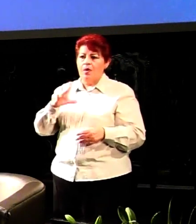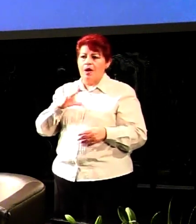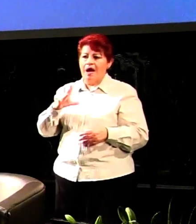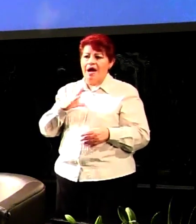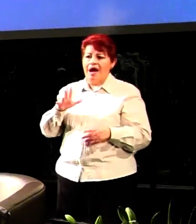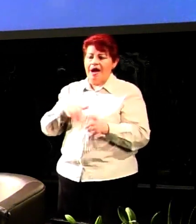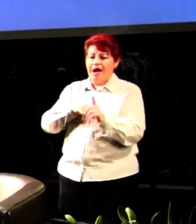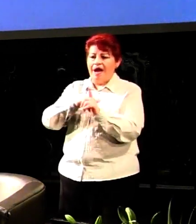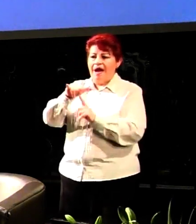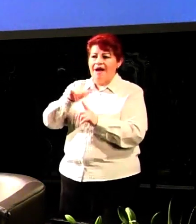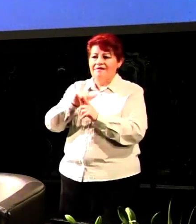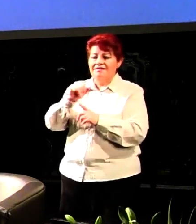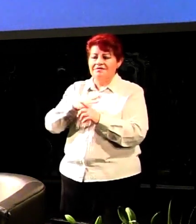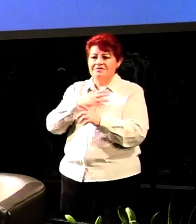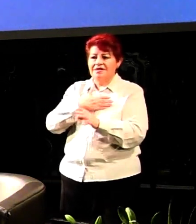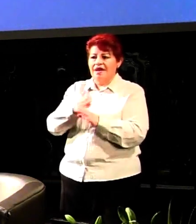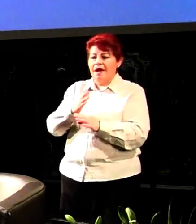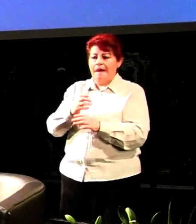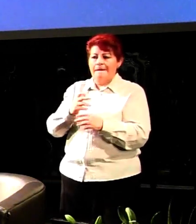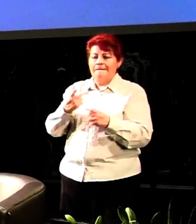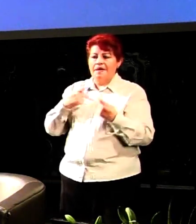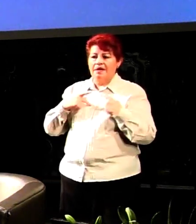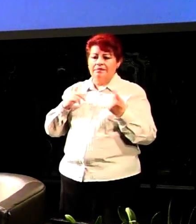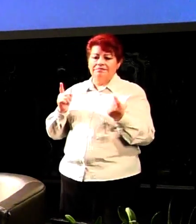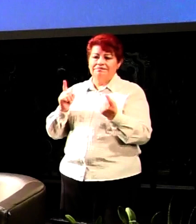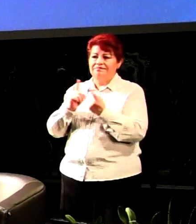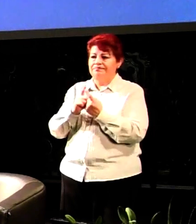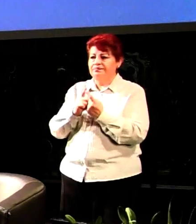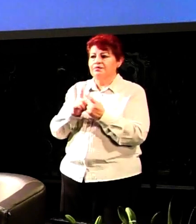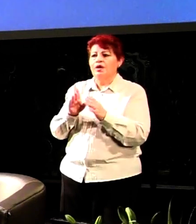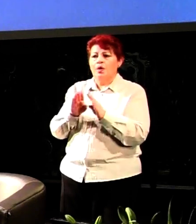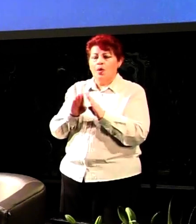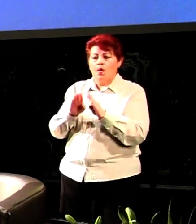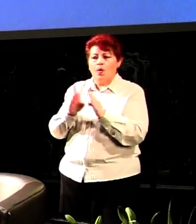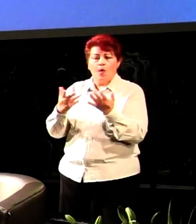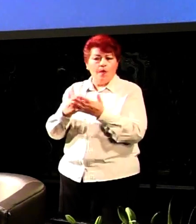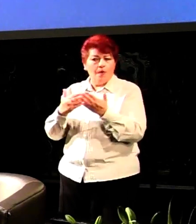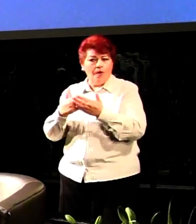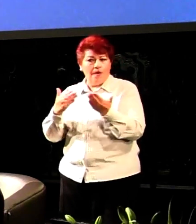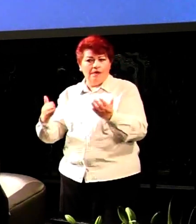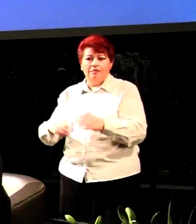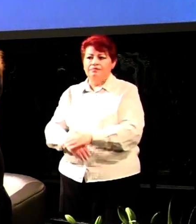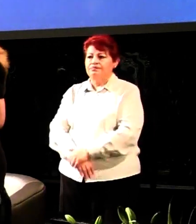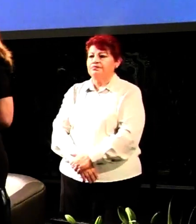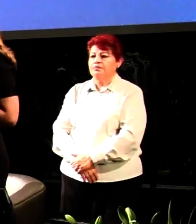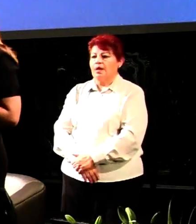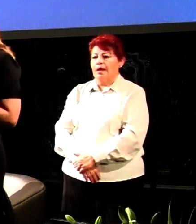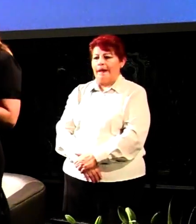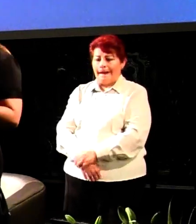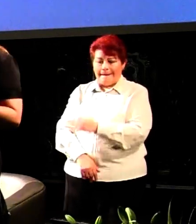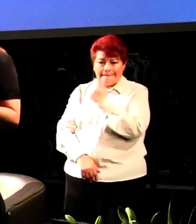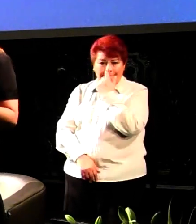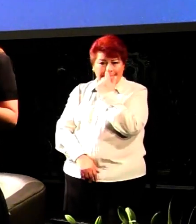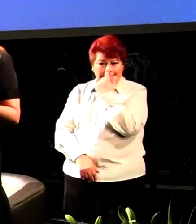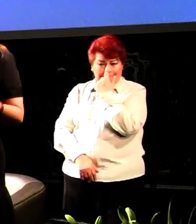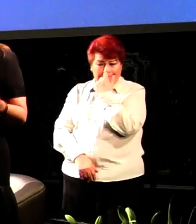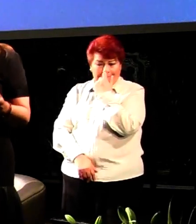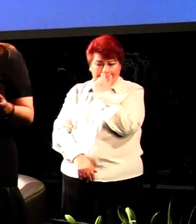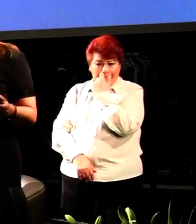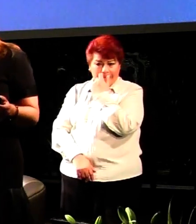agresión de la víctima. ¿Cómo se puede dar esta